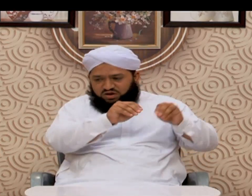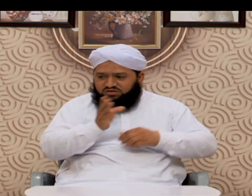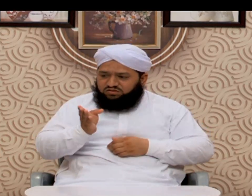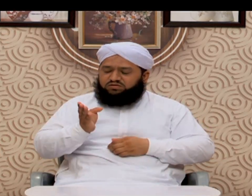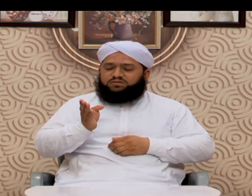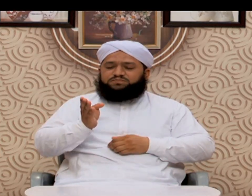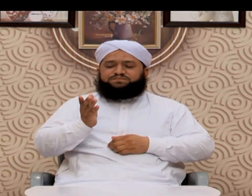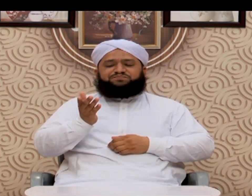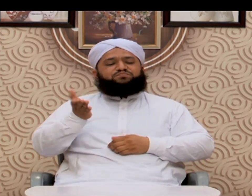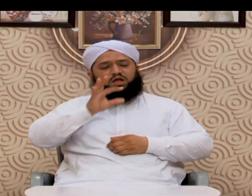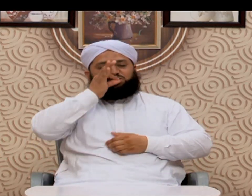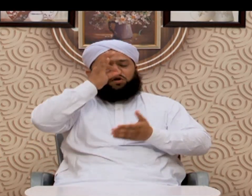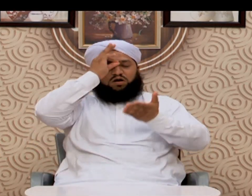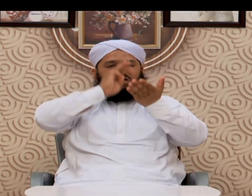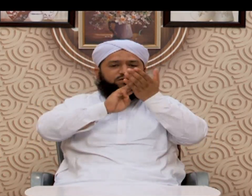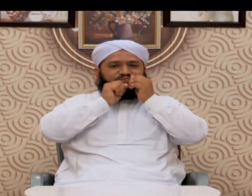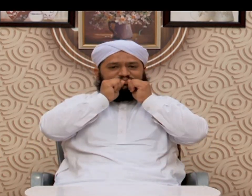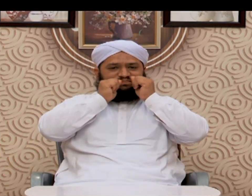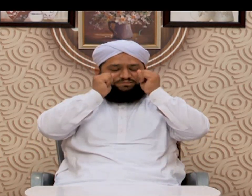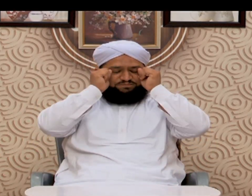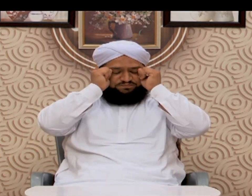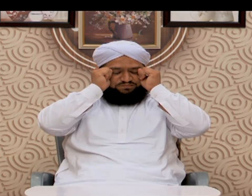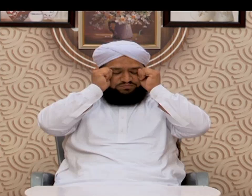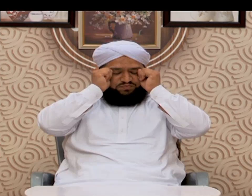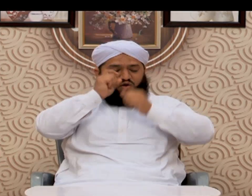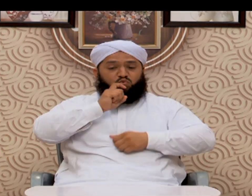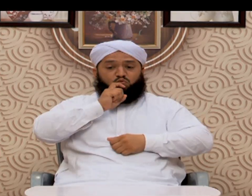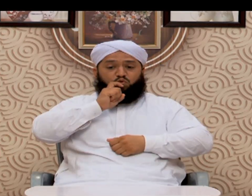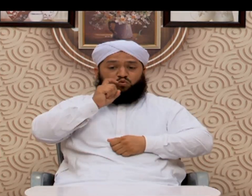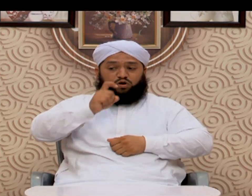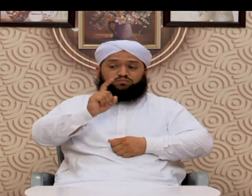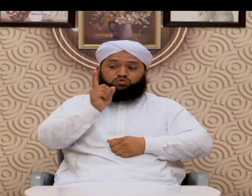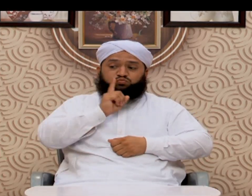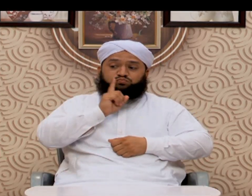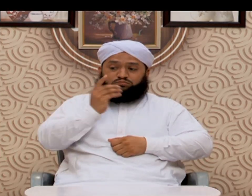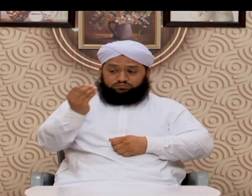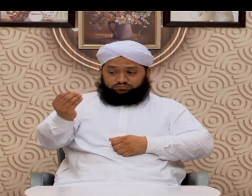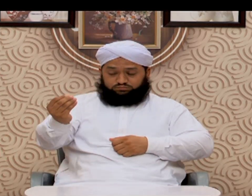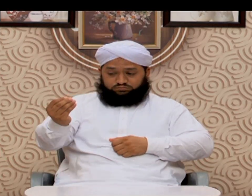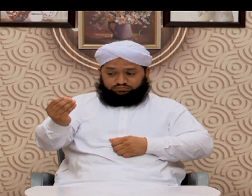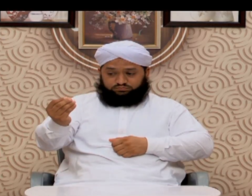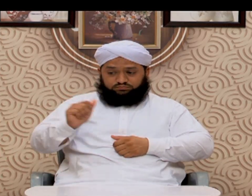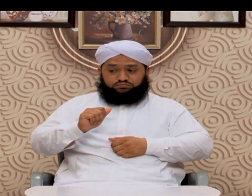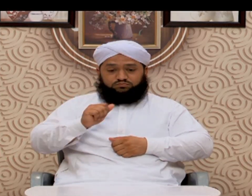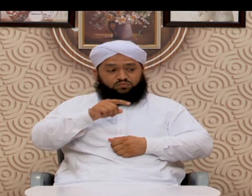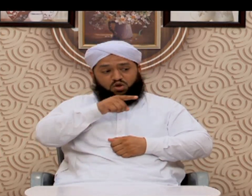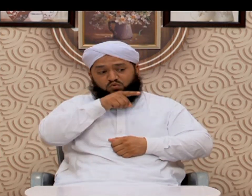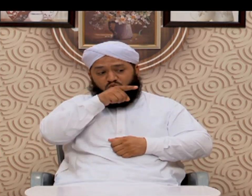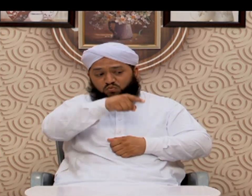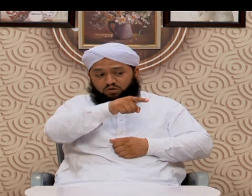کرتے۔ پھر آپ صلی اللہ علیہ وآلہ وسلم نے حکم دیا کہ اے عمر رضی اللہ عنہ، اس کو اس کے